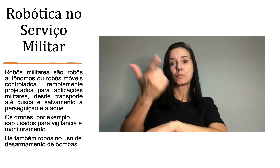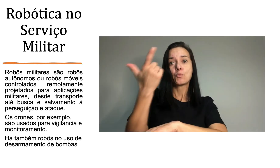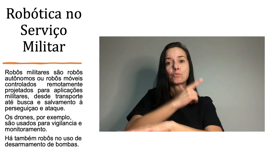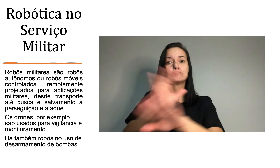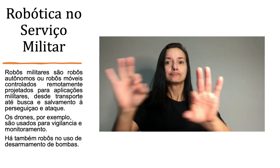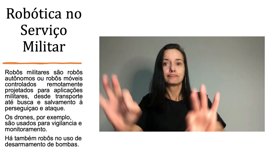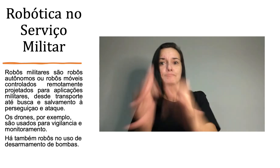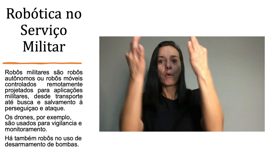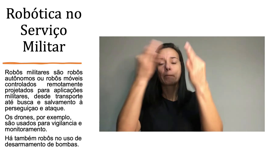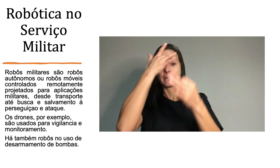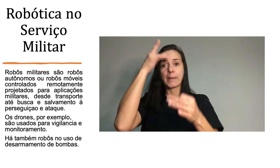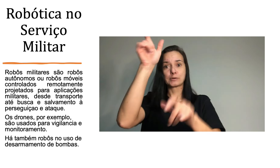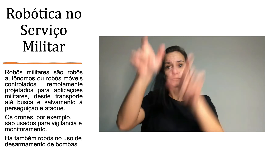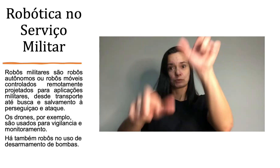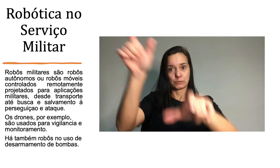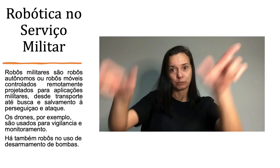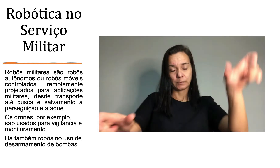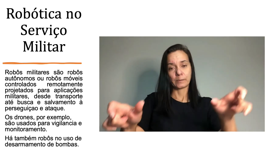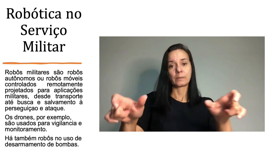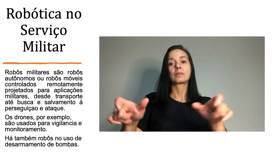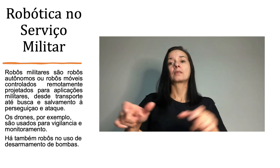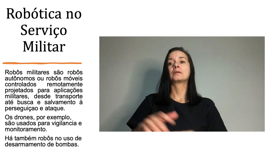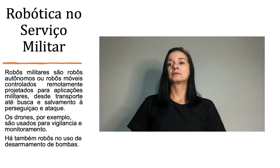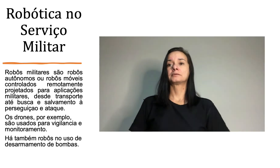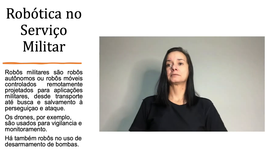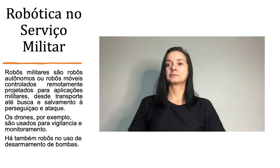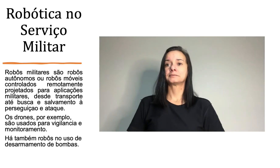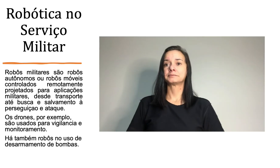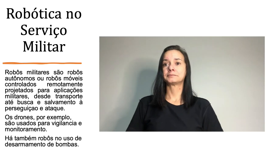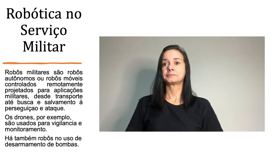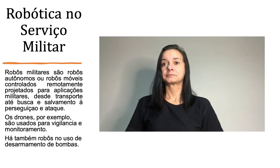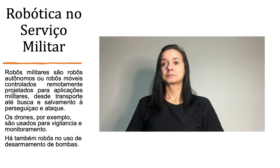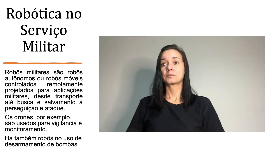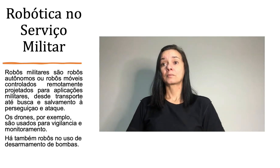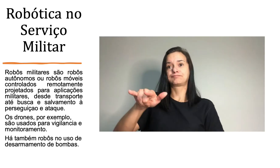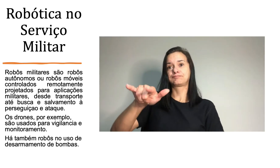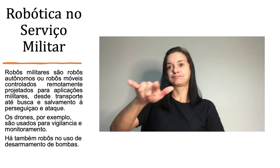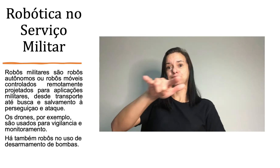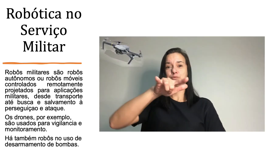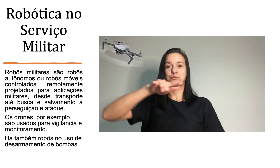e podem, por exemplo, entrar em um local para salvar pessoas.